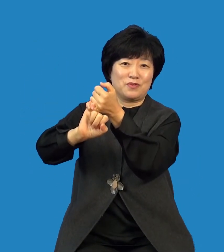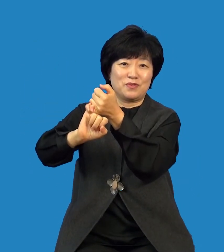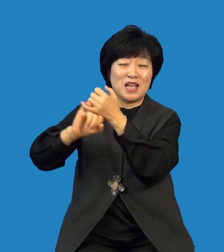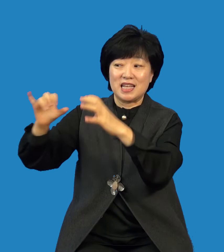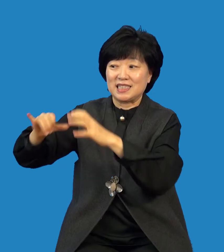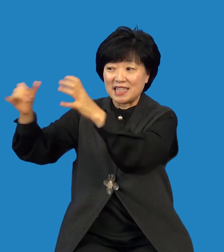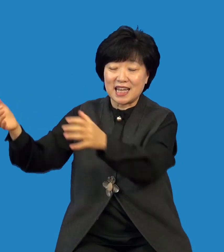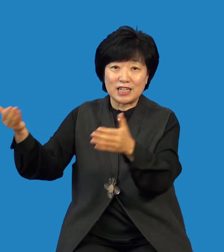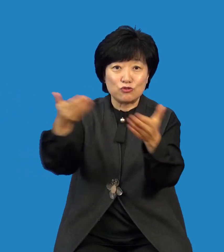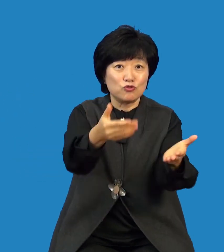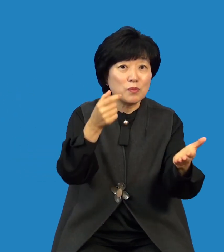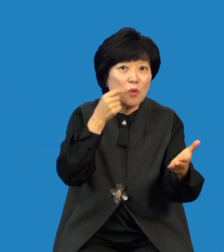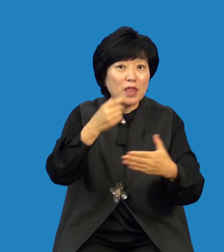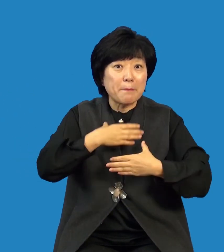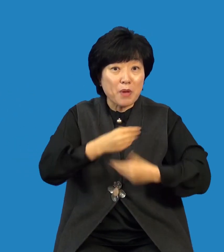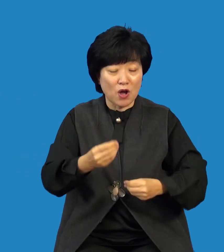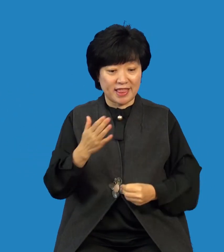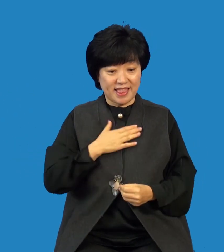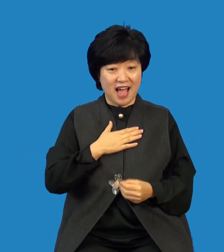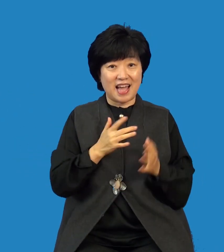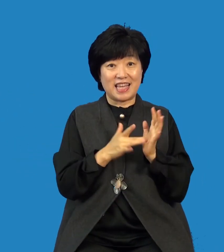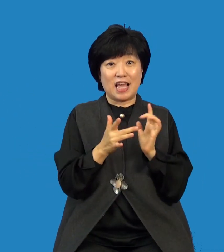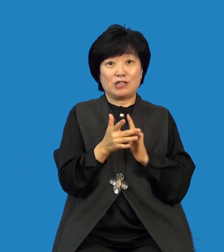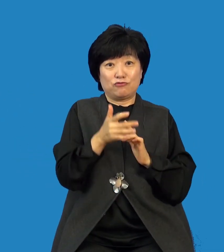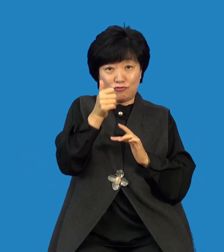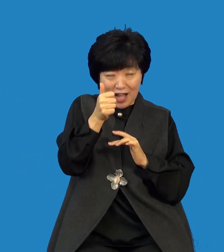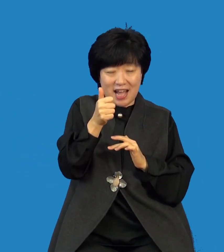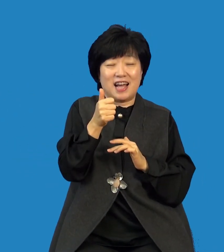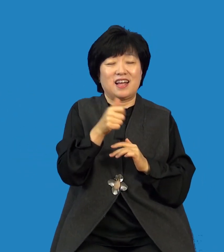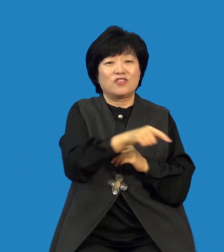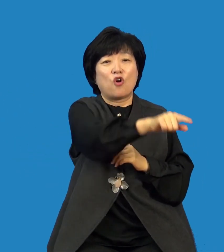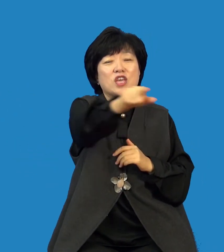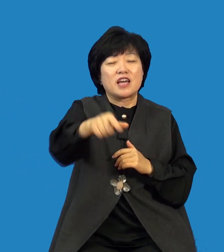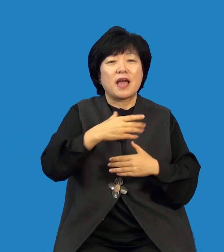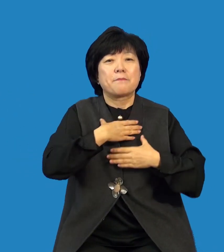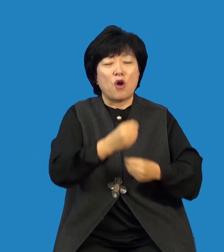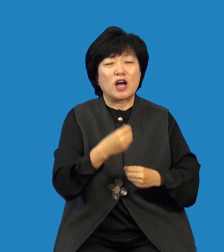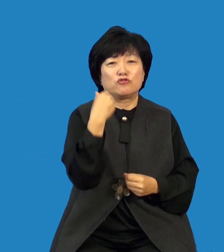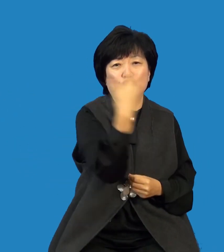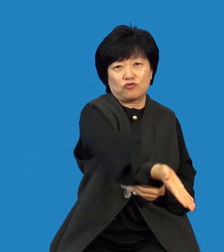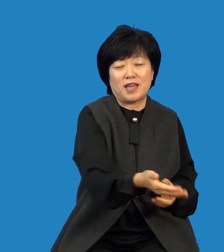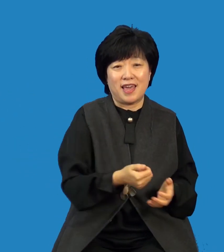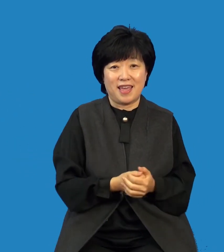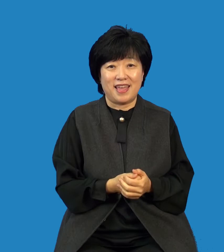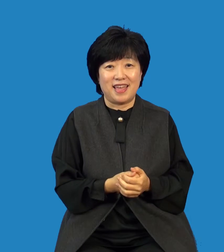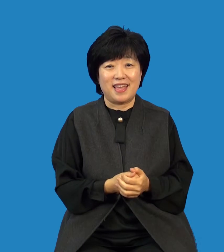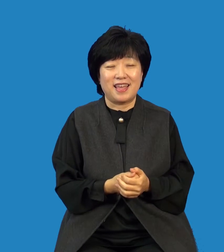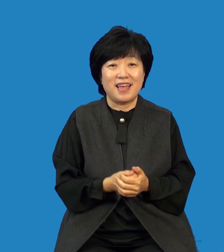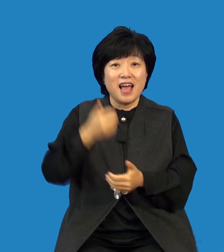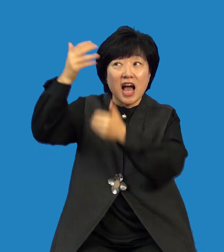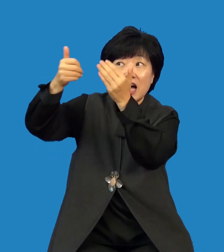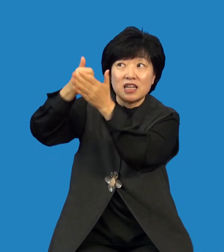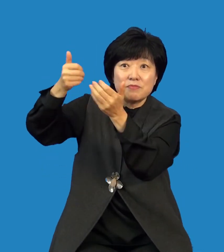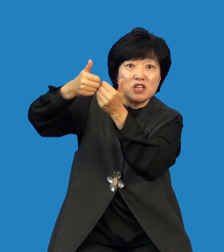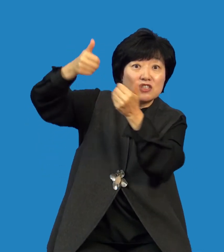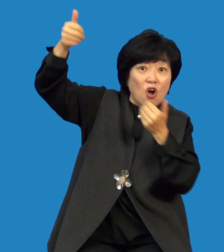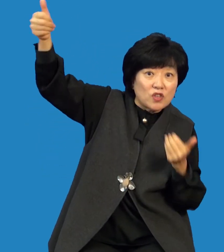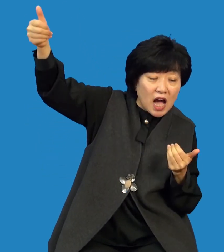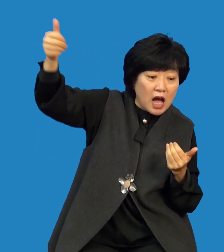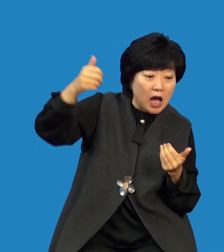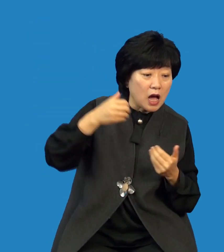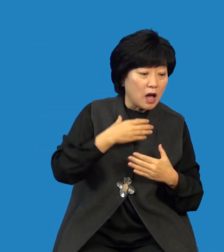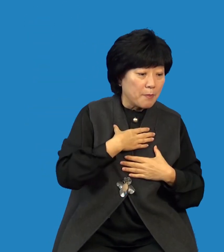할렐루야. 두려움의 원인이 하나님 아버지의 집을 떠난 것이기에 그 해답은 생각보다 아주 단순합니다. 그것은 돈을 많이 버는 것도